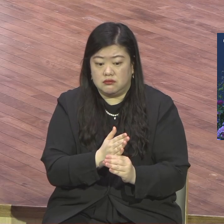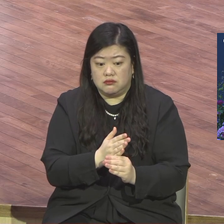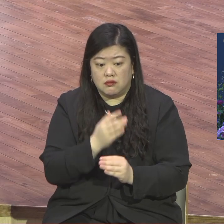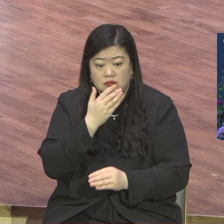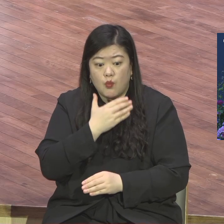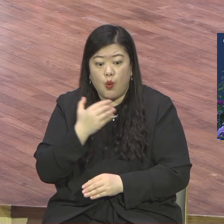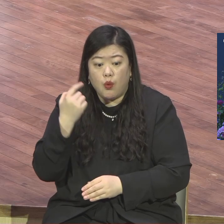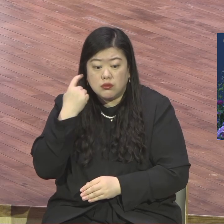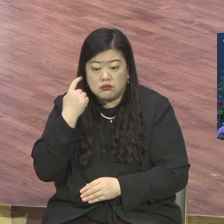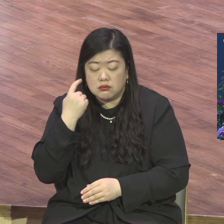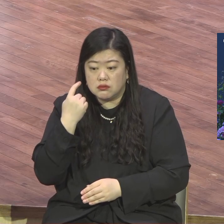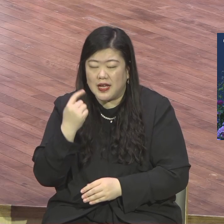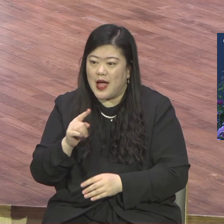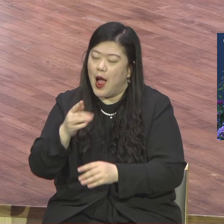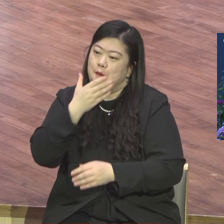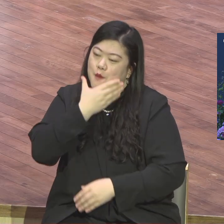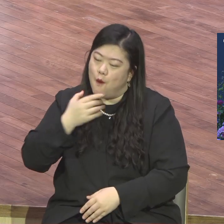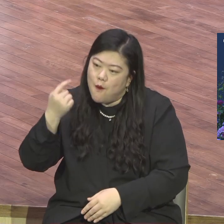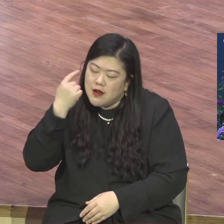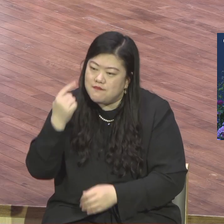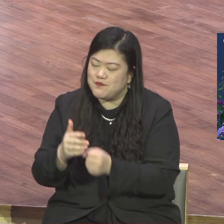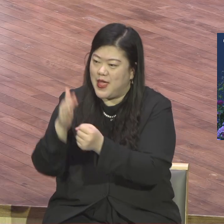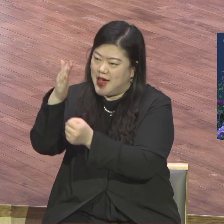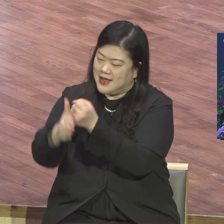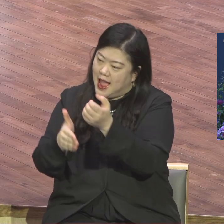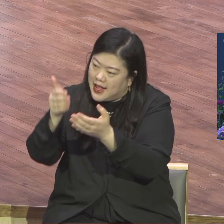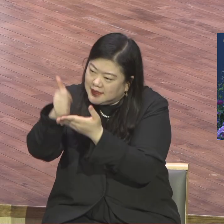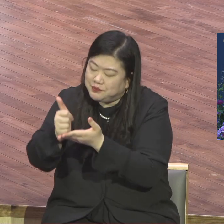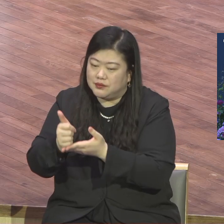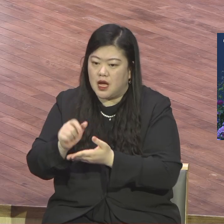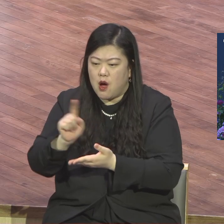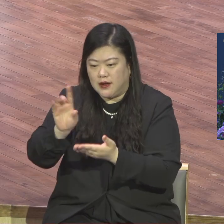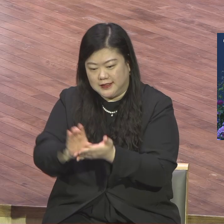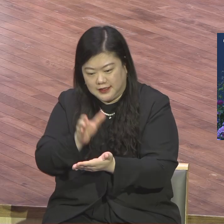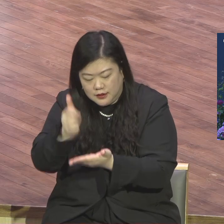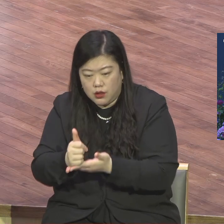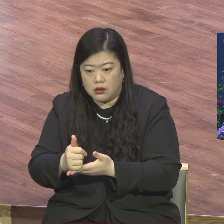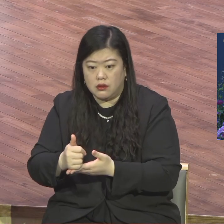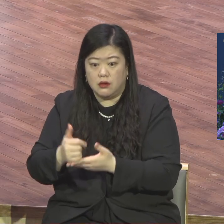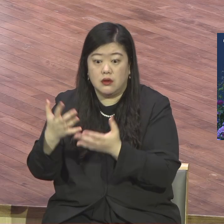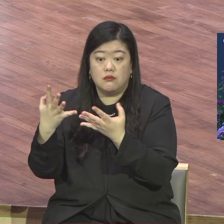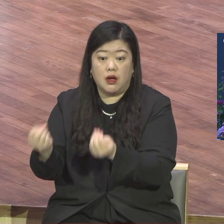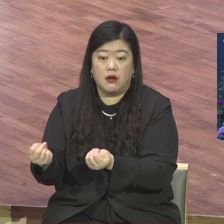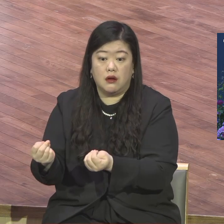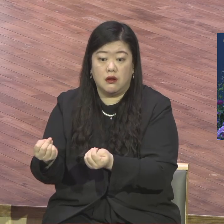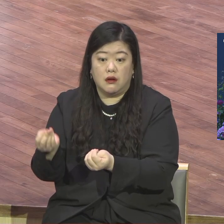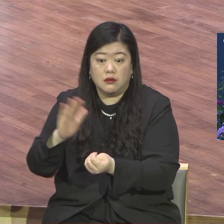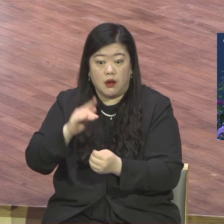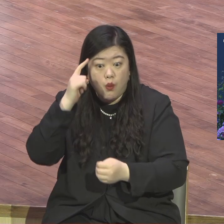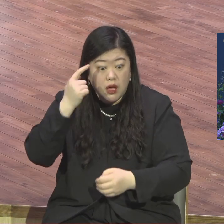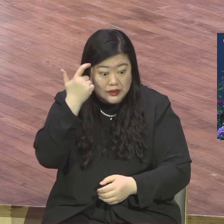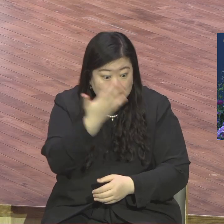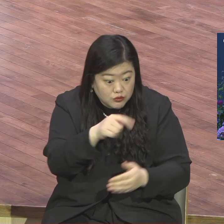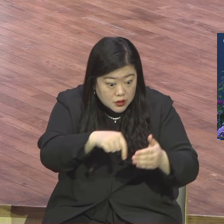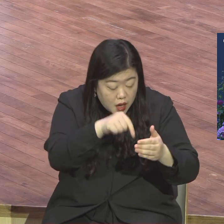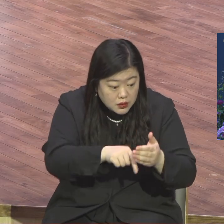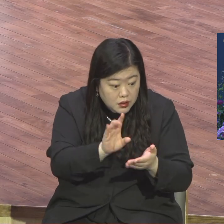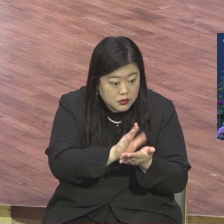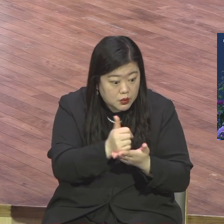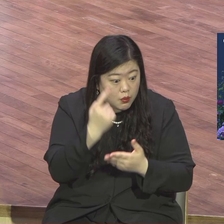복음을 인정해라 그렇게 강조를 하지만은 어떤 면에서는 보면은